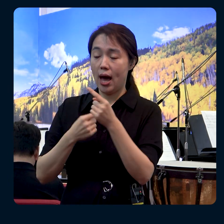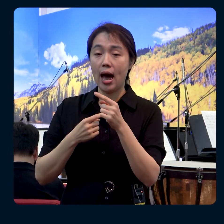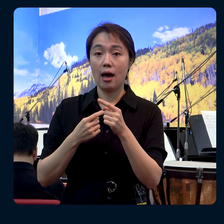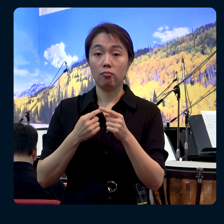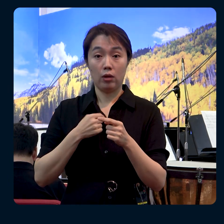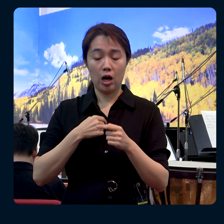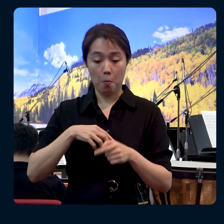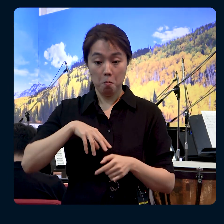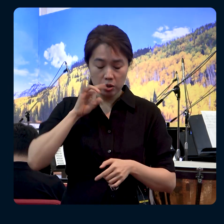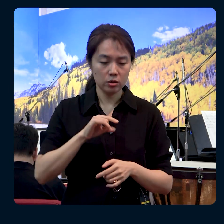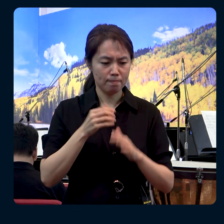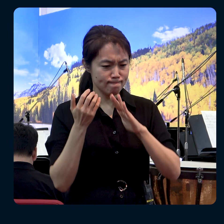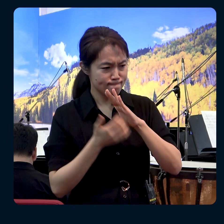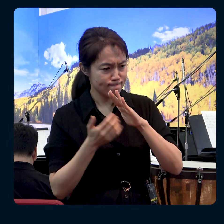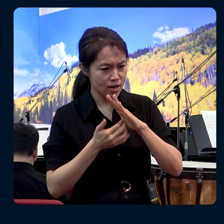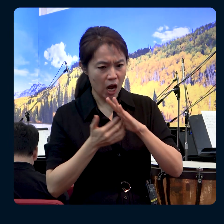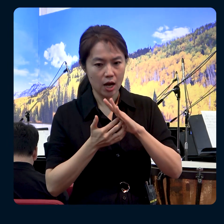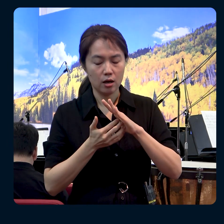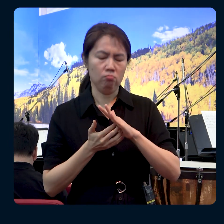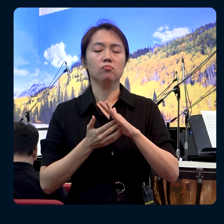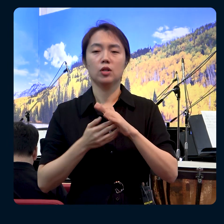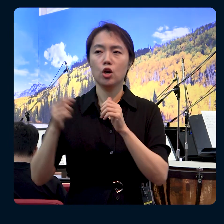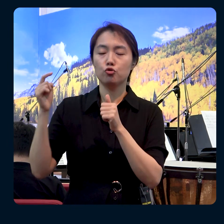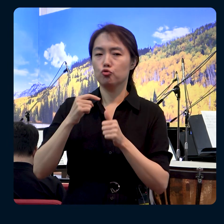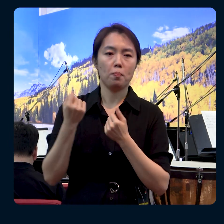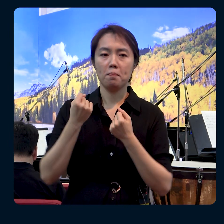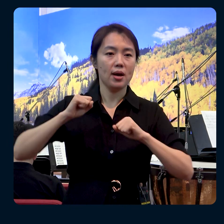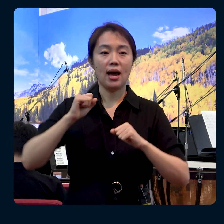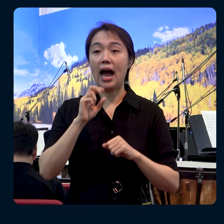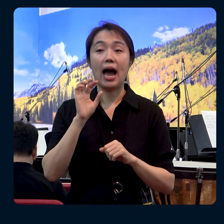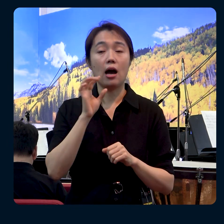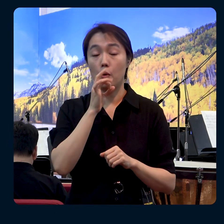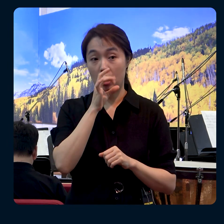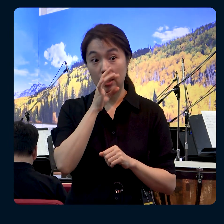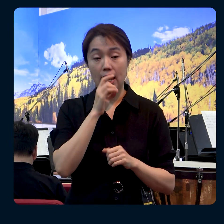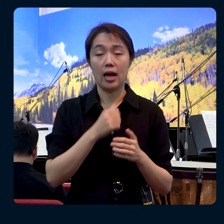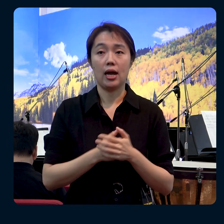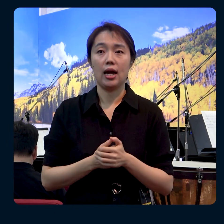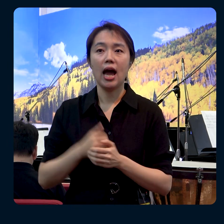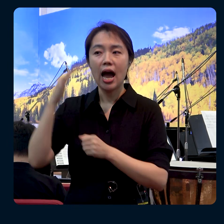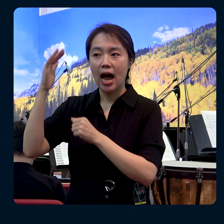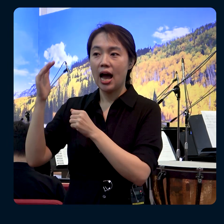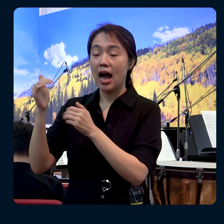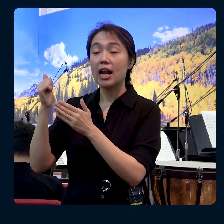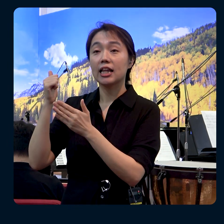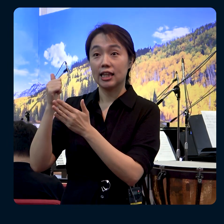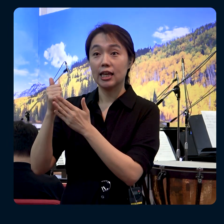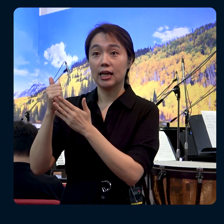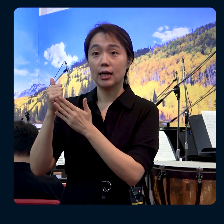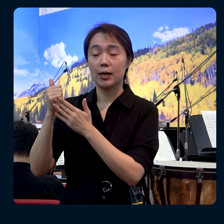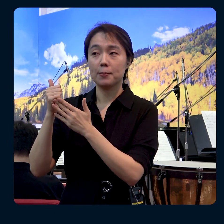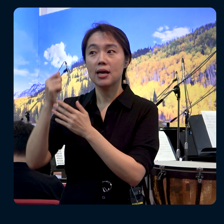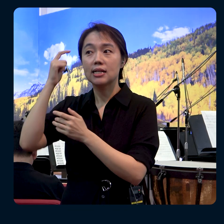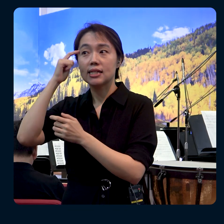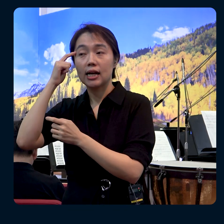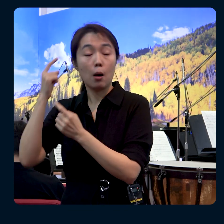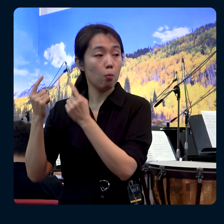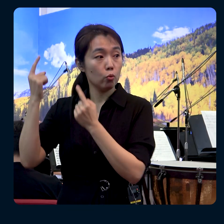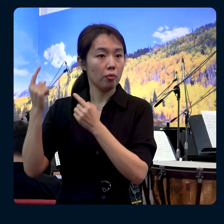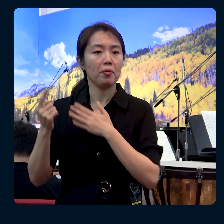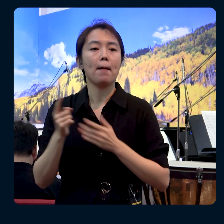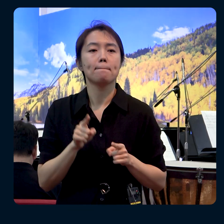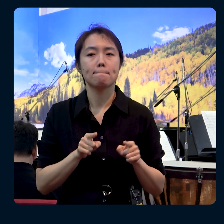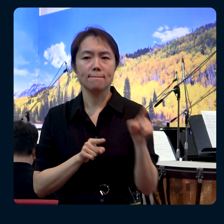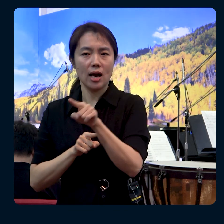않고. 여러분, 어떤 경우에도 하나님보다 먼저 결론 내지 마세요. 근데 참 많은